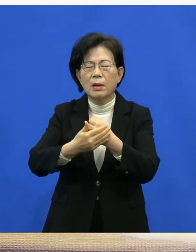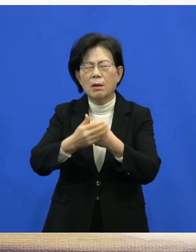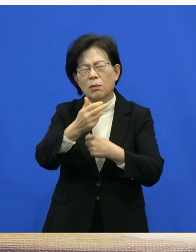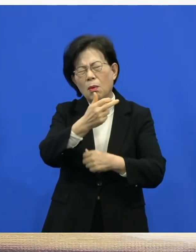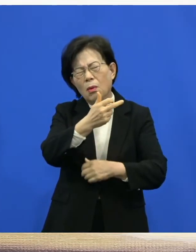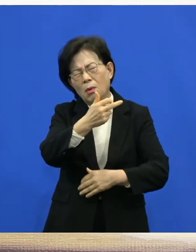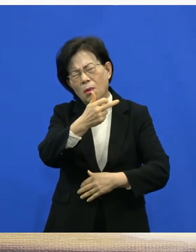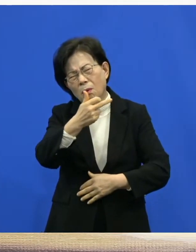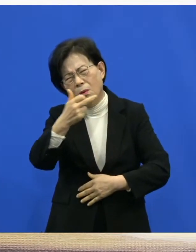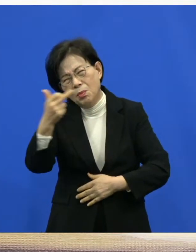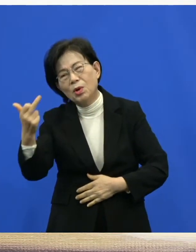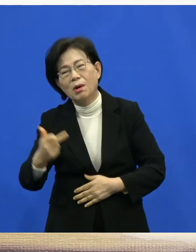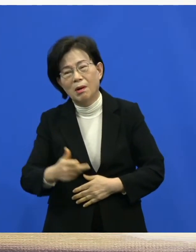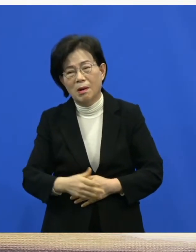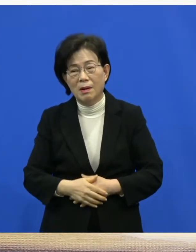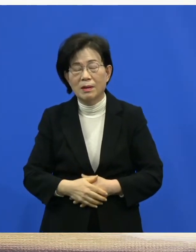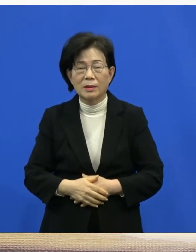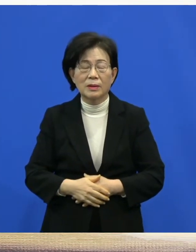거예요.